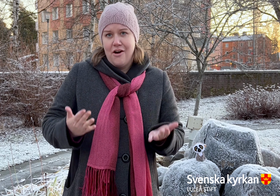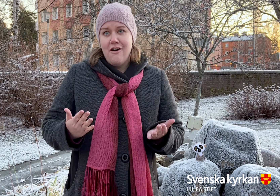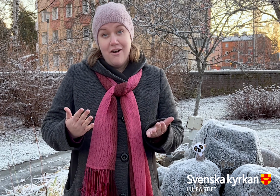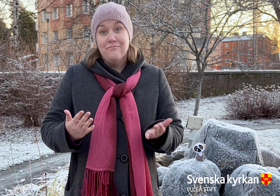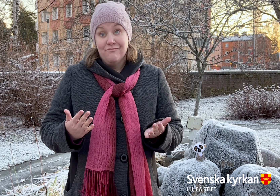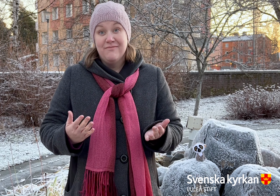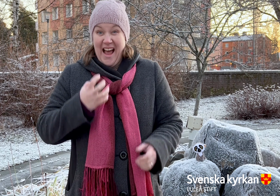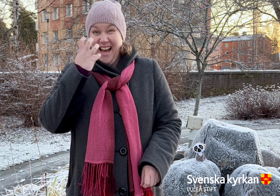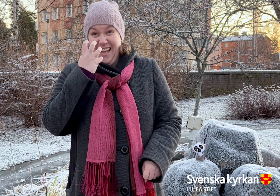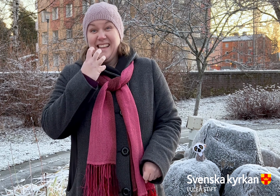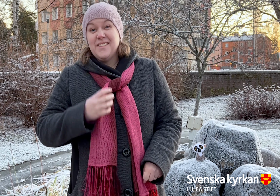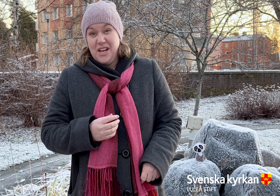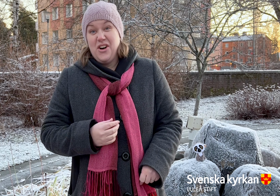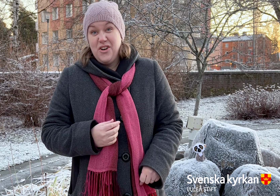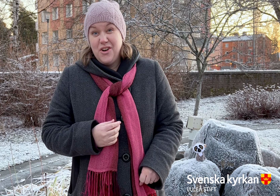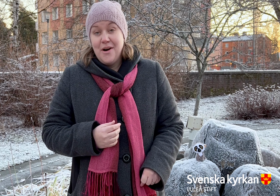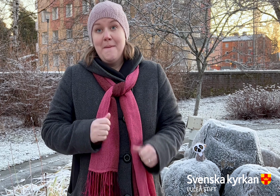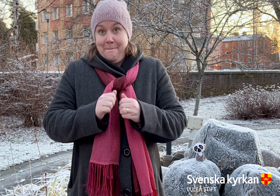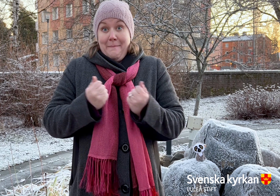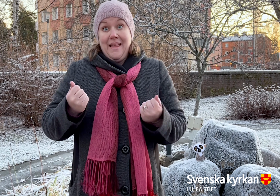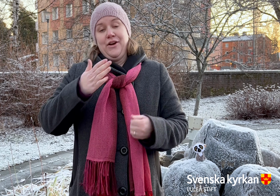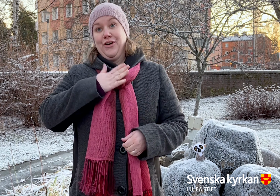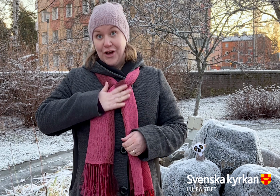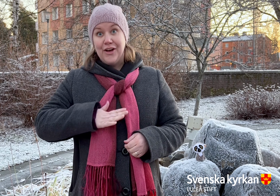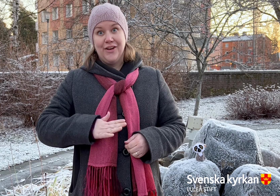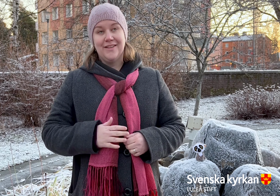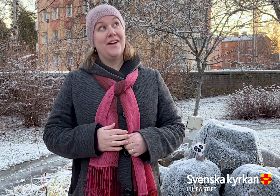idag. Jo, kallt, men skönt.